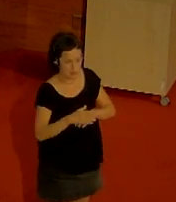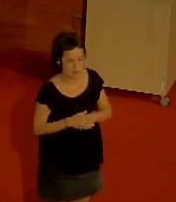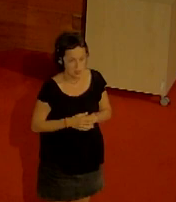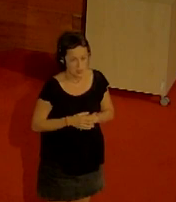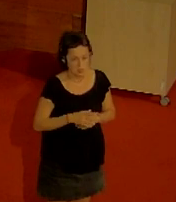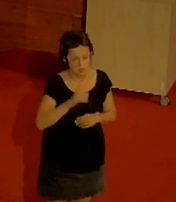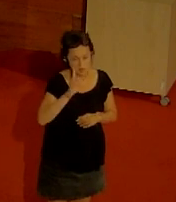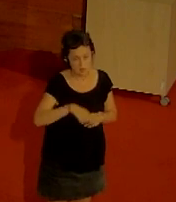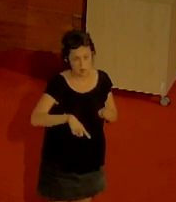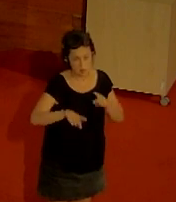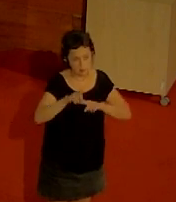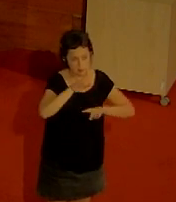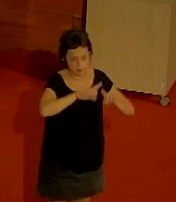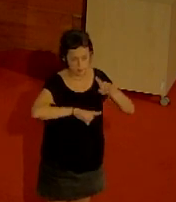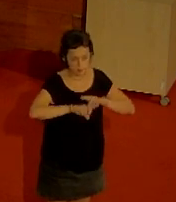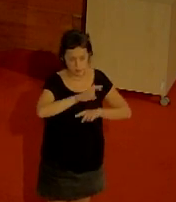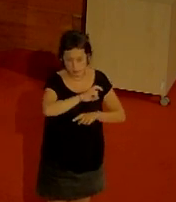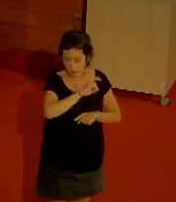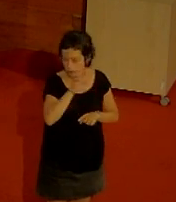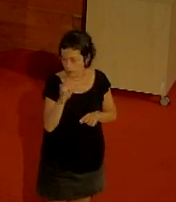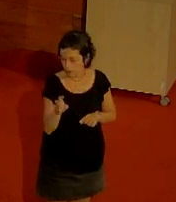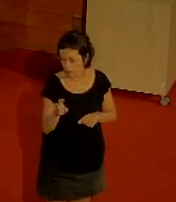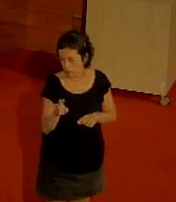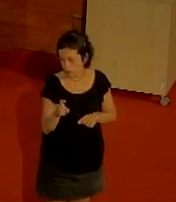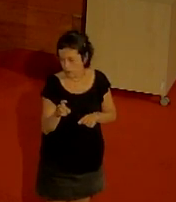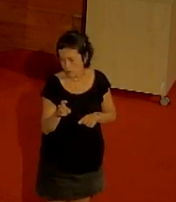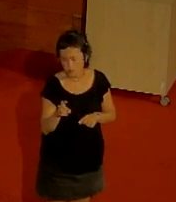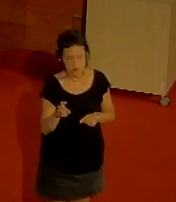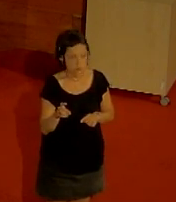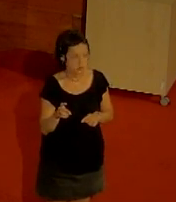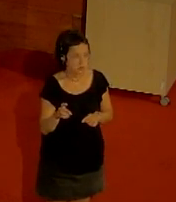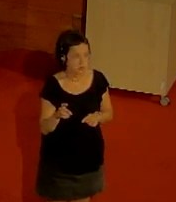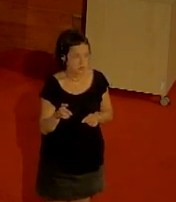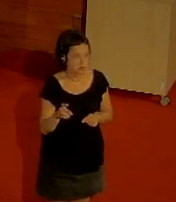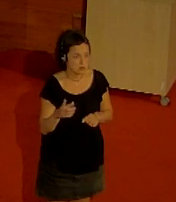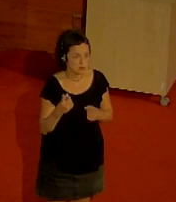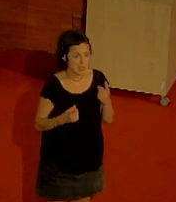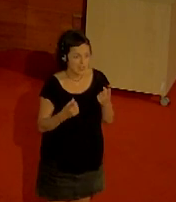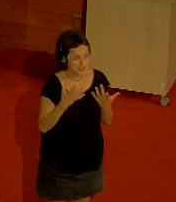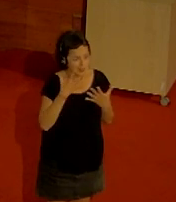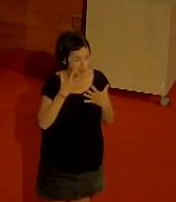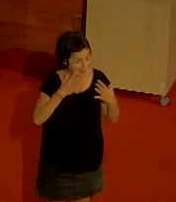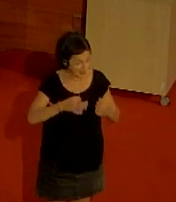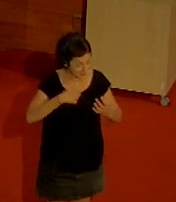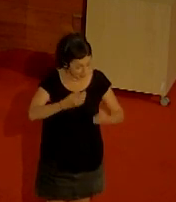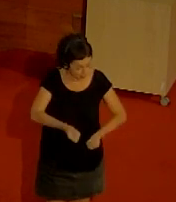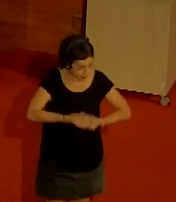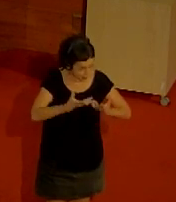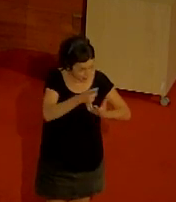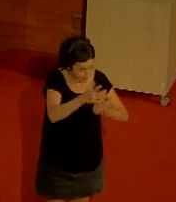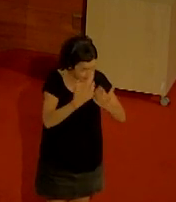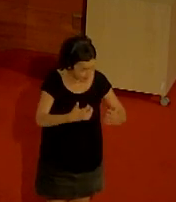evidentemente pues en muchas ocasiones son realidades que la gente no quiere escuchar o no quiere leer o no quiere, ¿no?